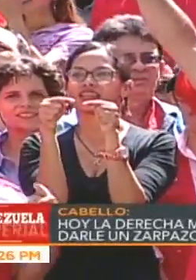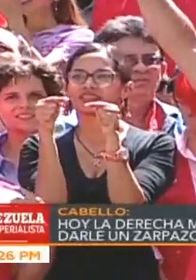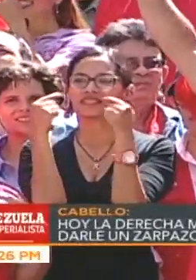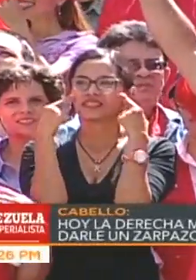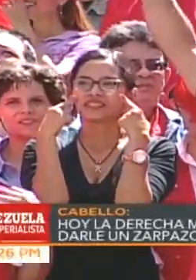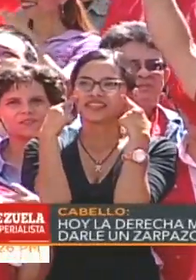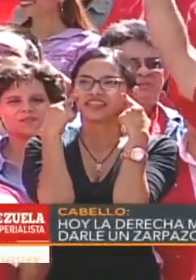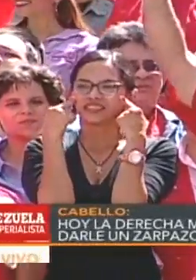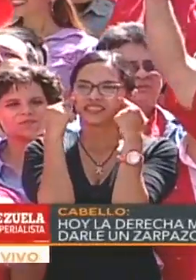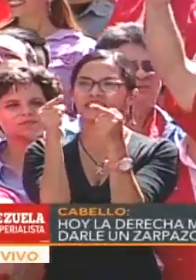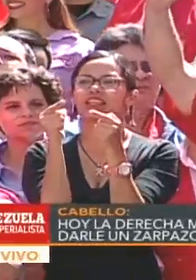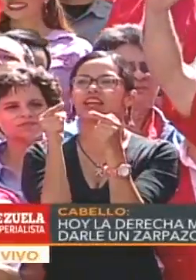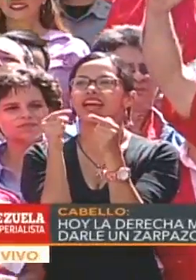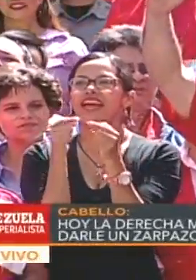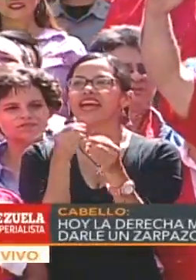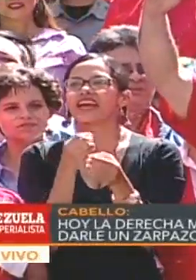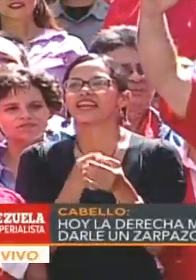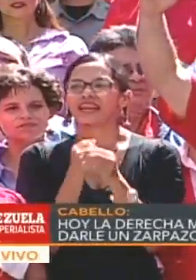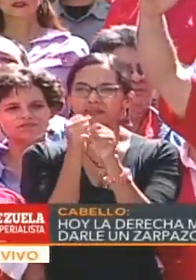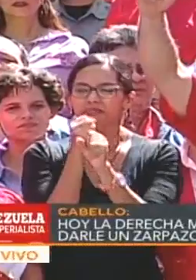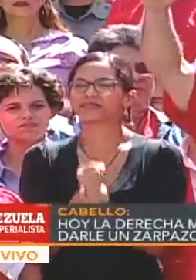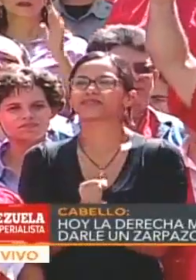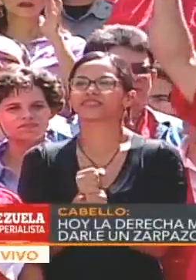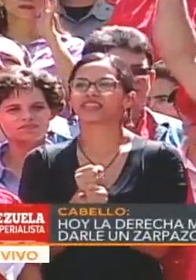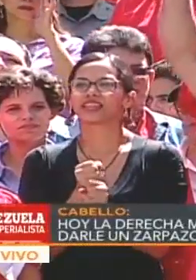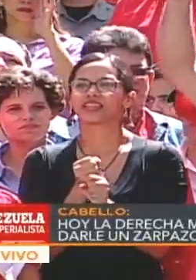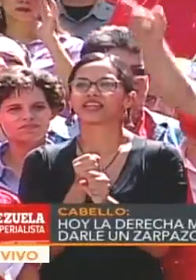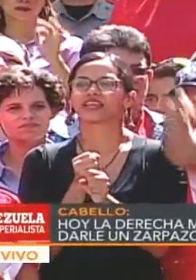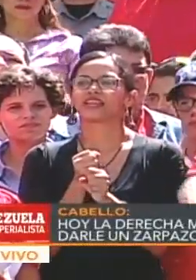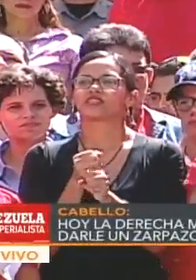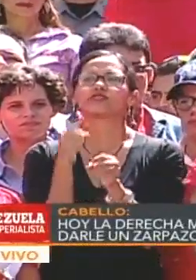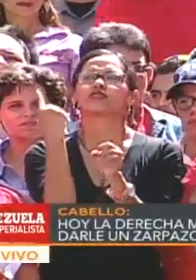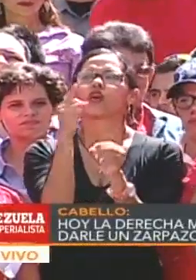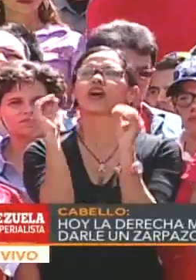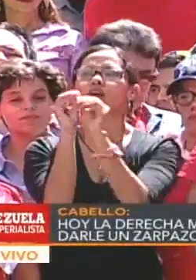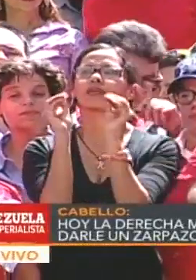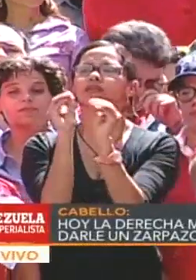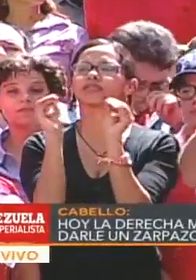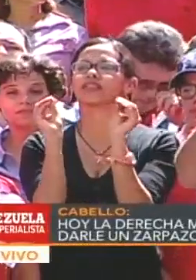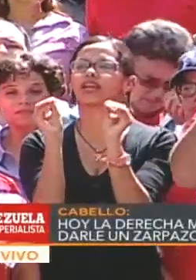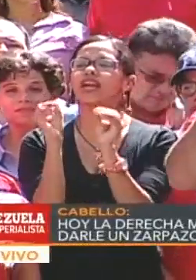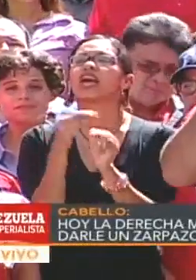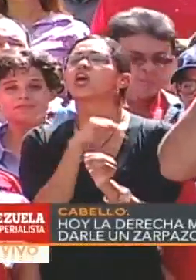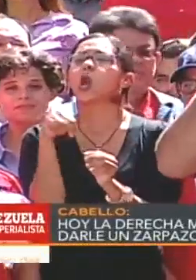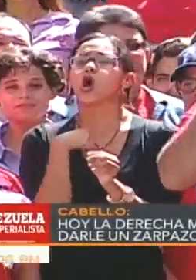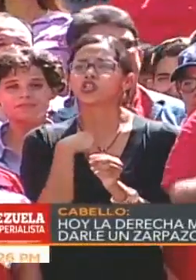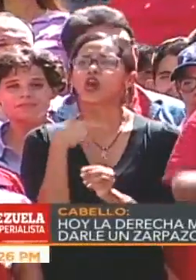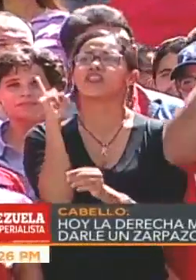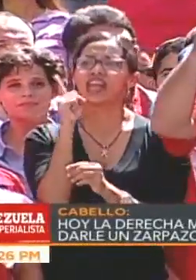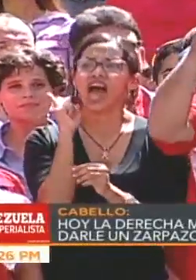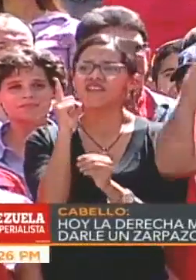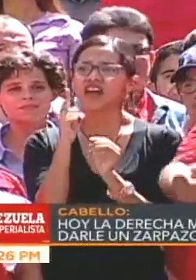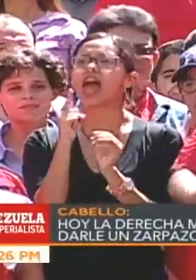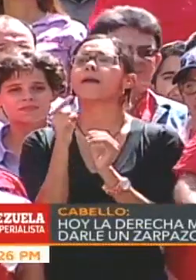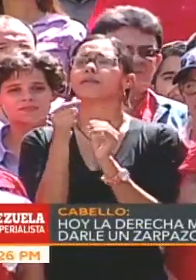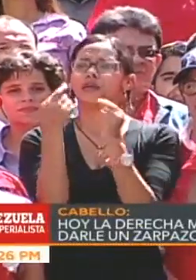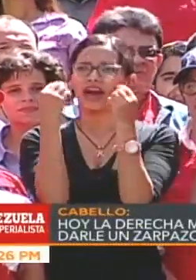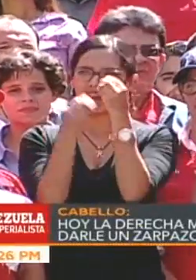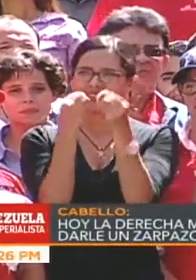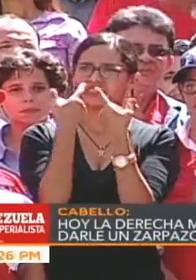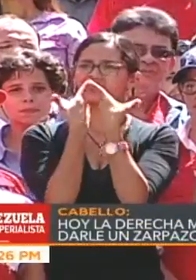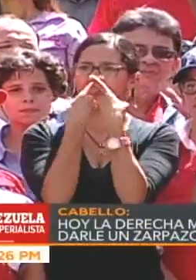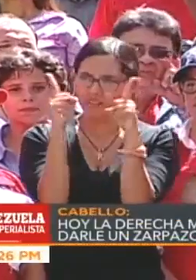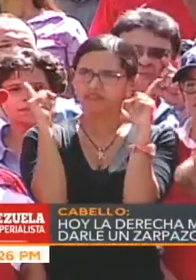expectante, esperando solo ser convocado. Y nosotros debemos resaltar la